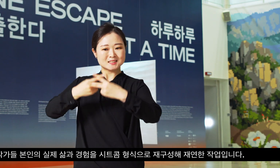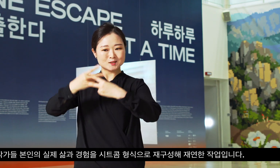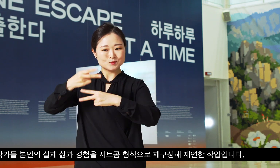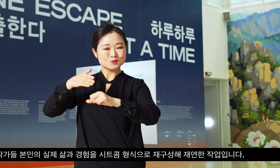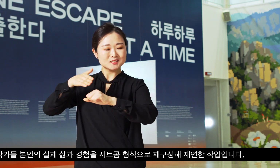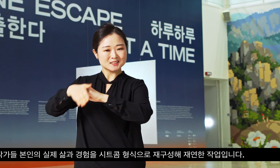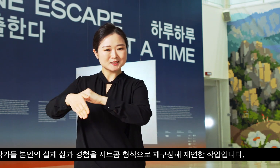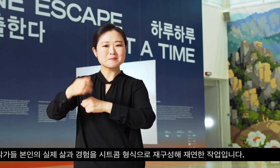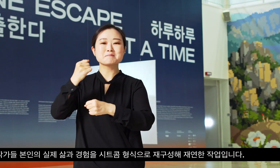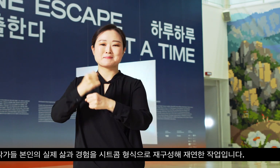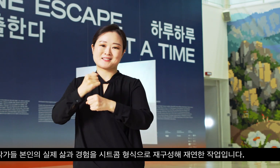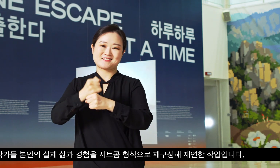작업입니다.